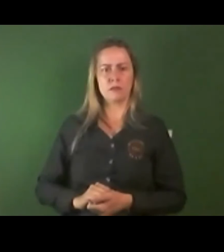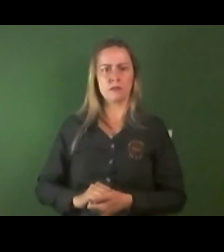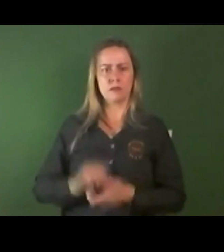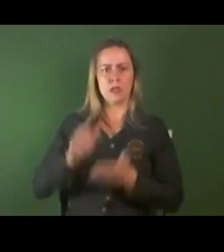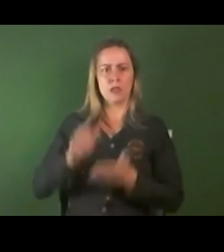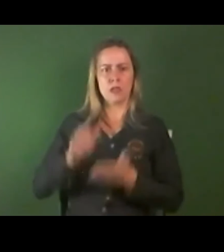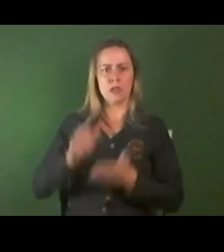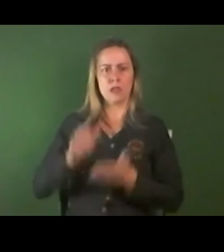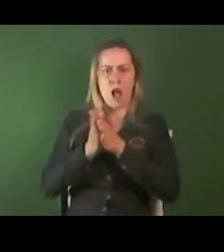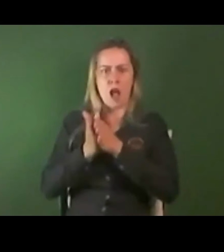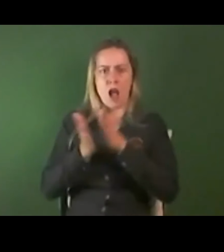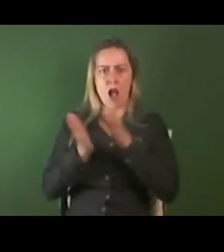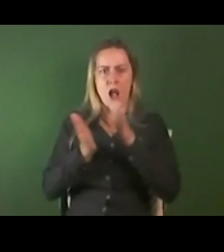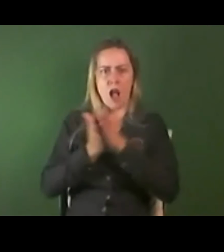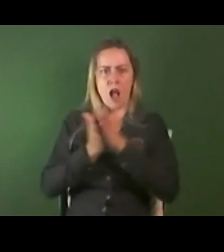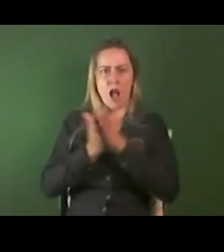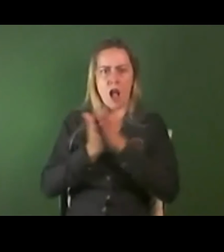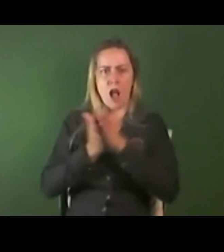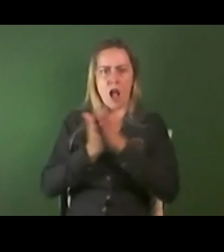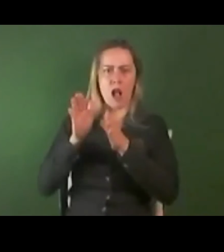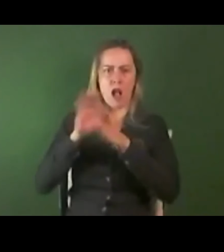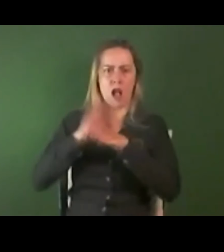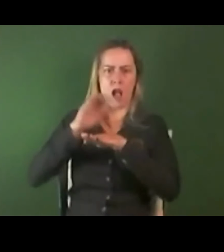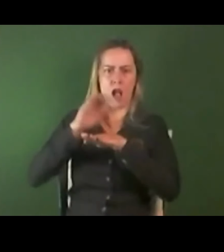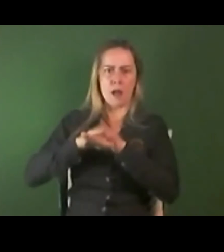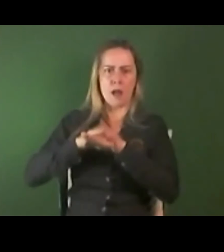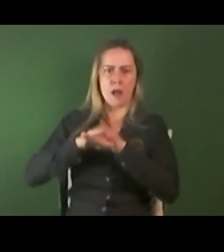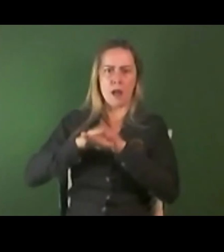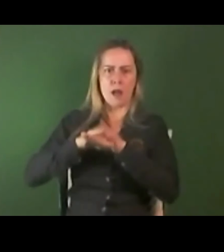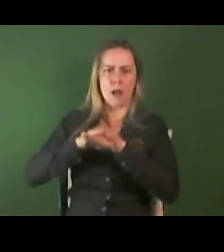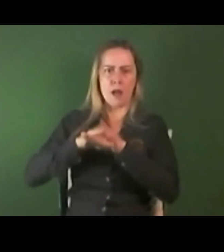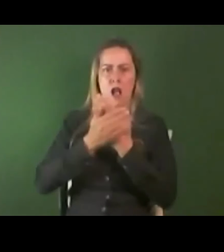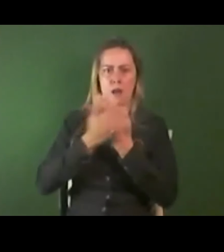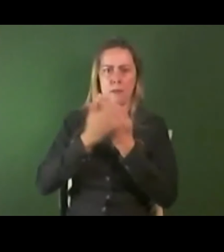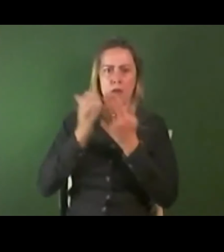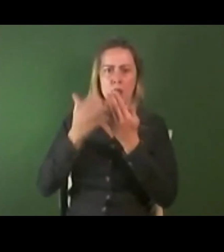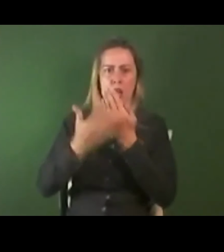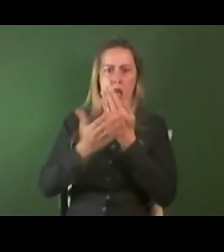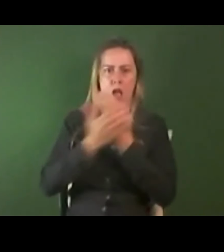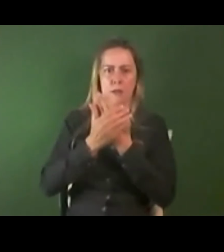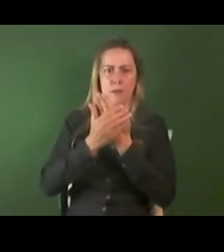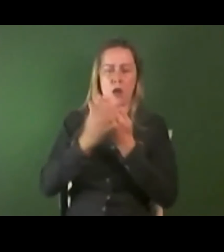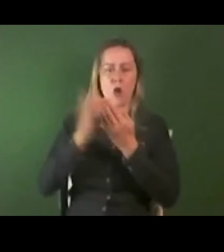essa, depois eu posso mostrar. Essa também é a capa da segunda edição, não é a capa original.